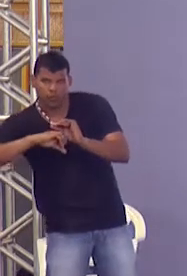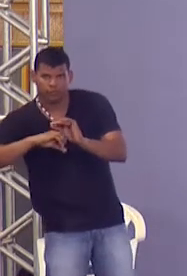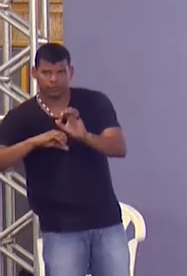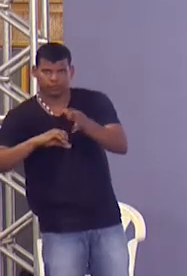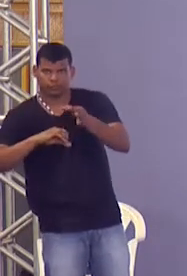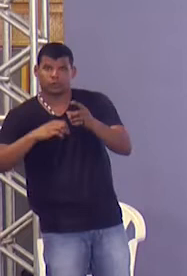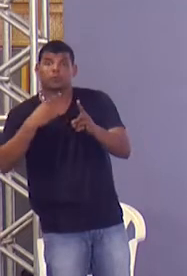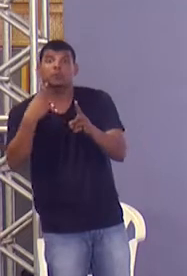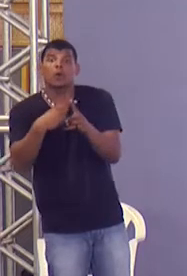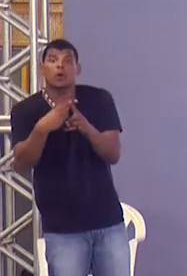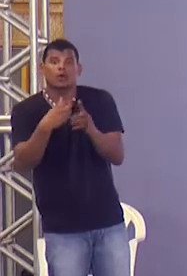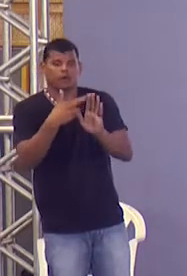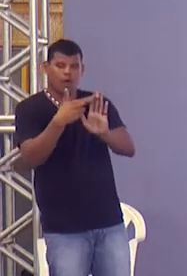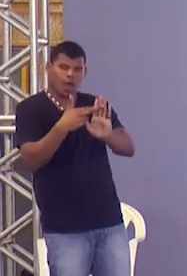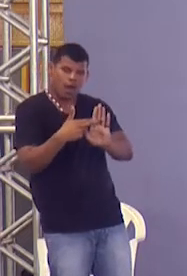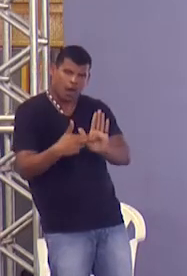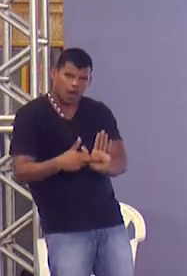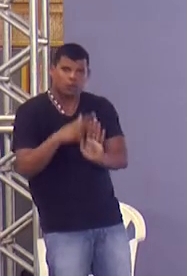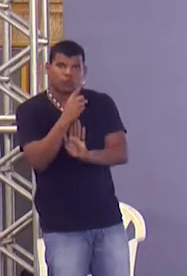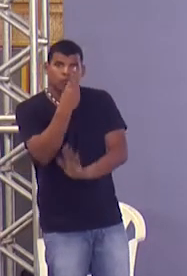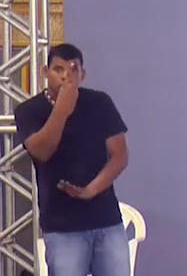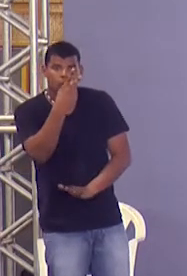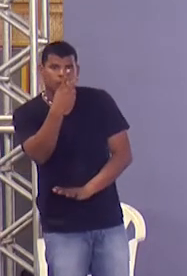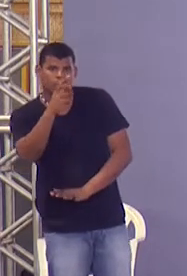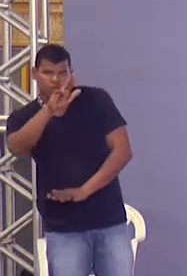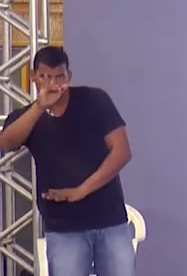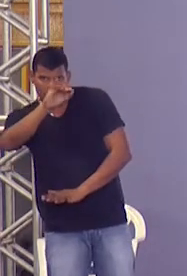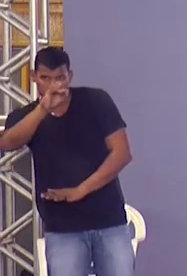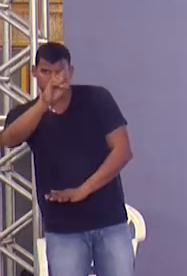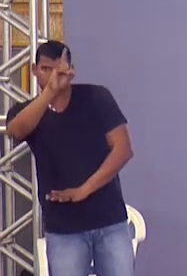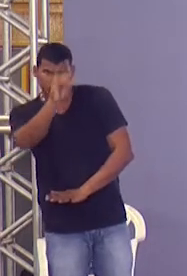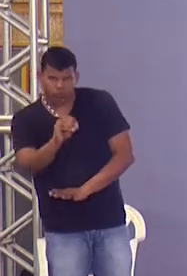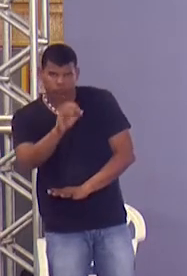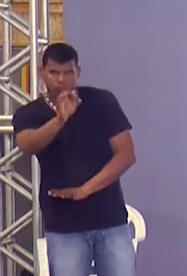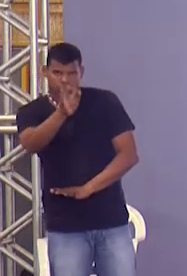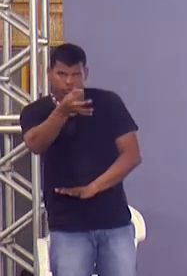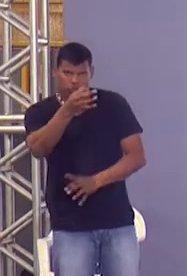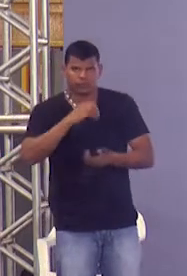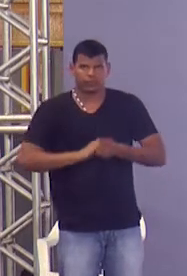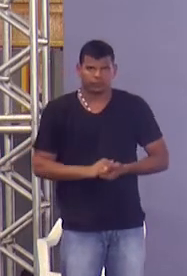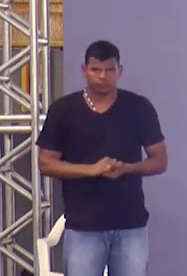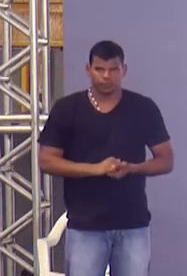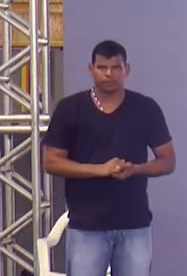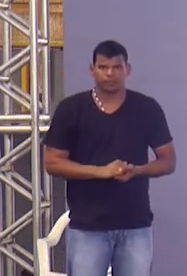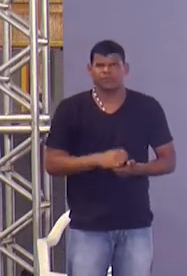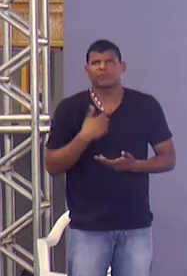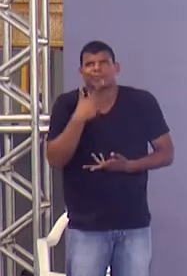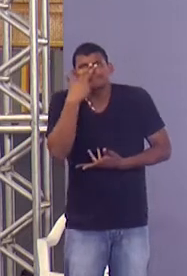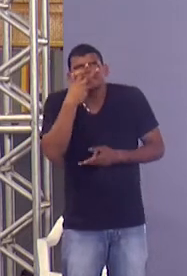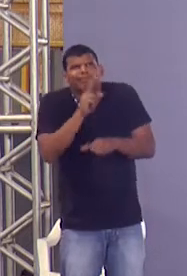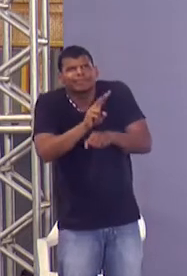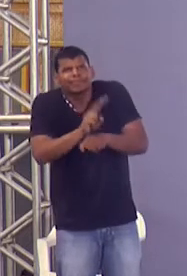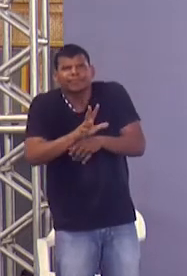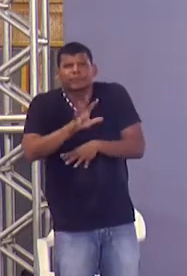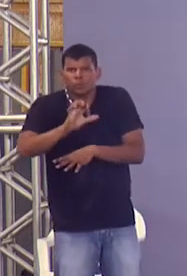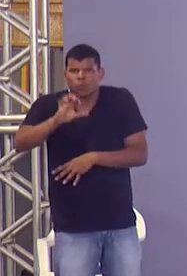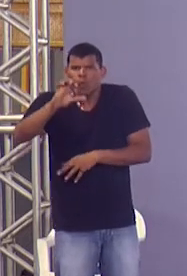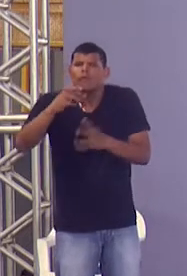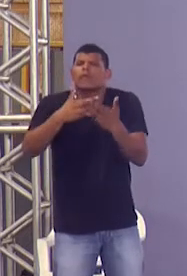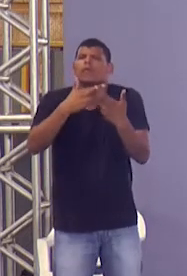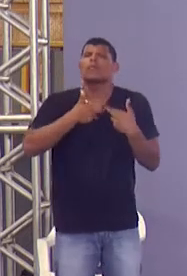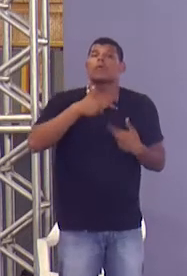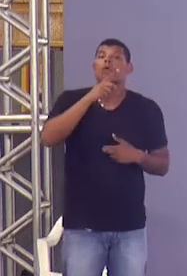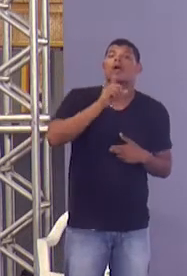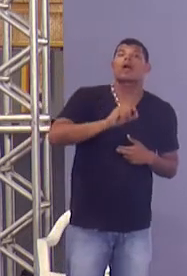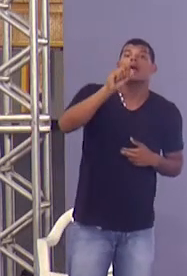são responsabilidade do período. Então, ó, o número de 9 é referente